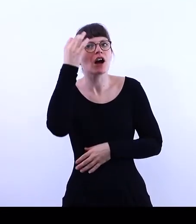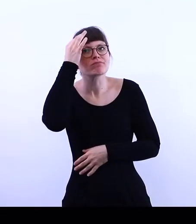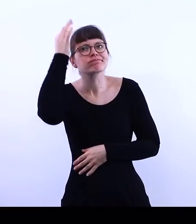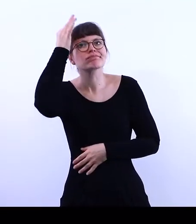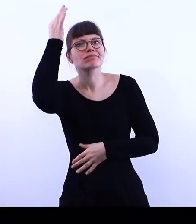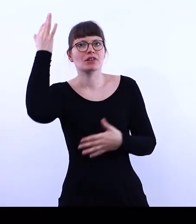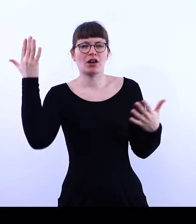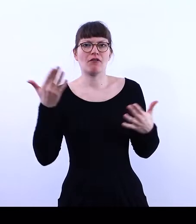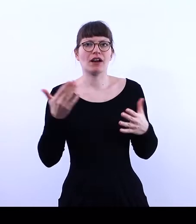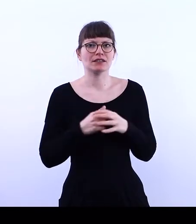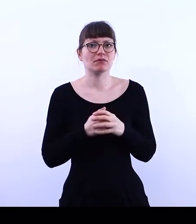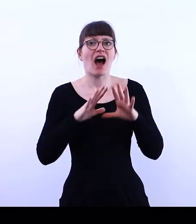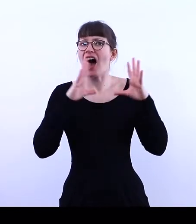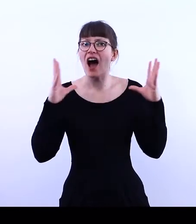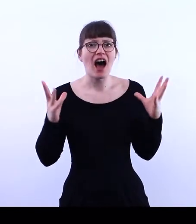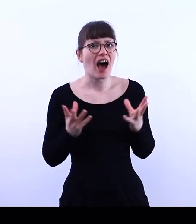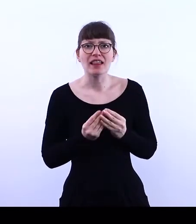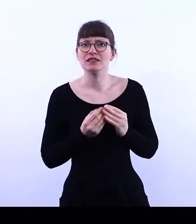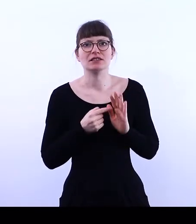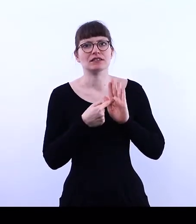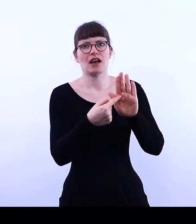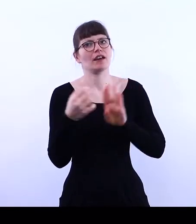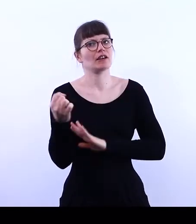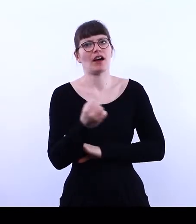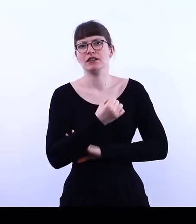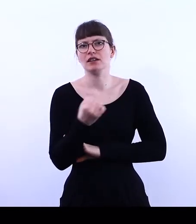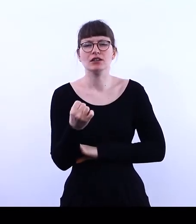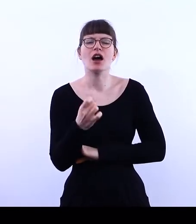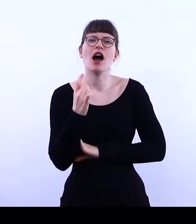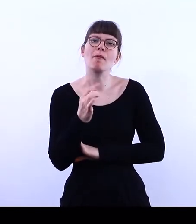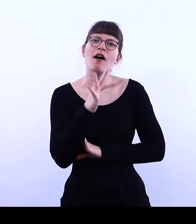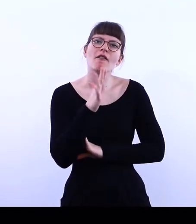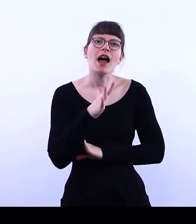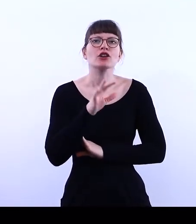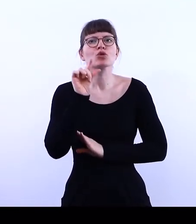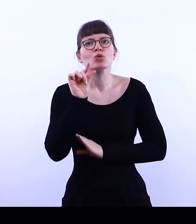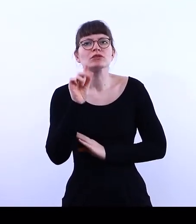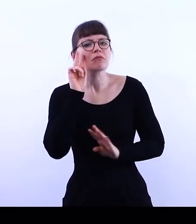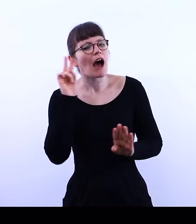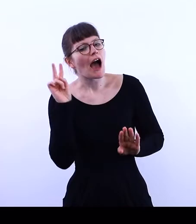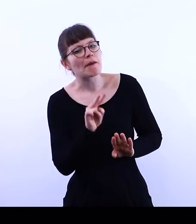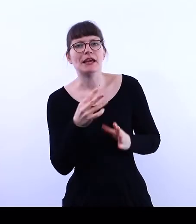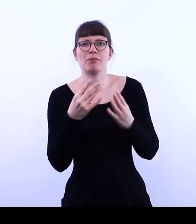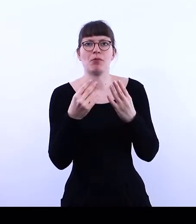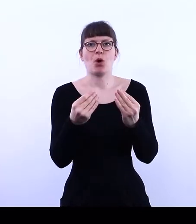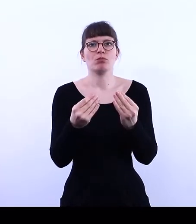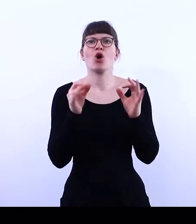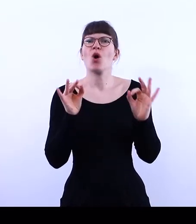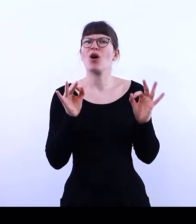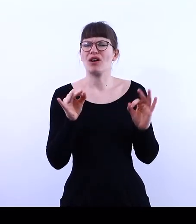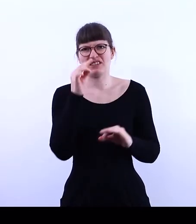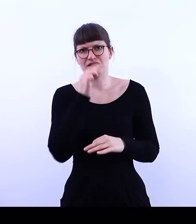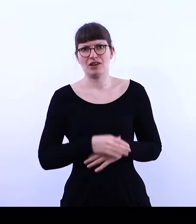umfänglich und nicht alles, aber vielleicht kriegt ihr einen kleinen Eindruck, wie das so ganz konkret